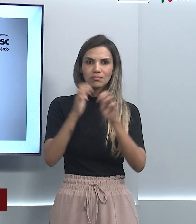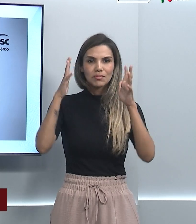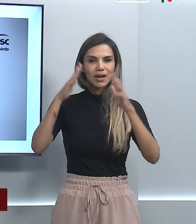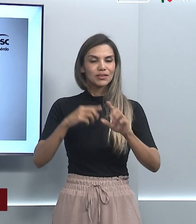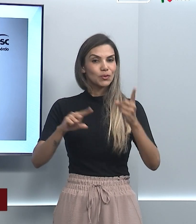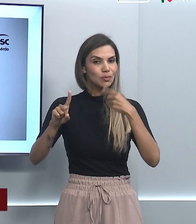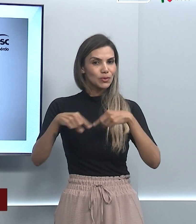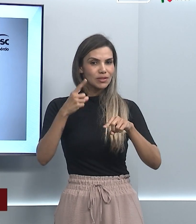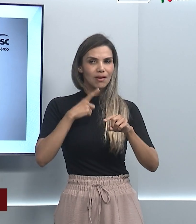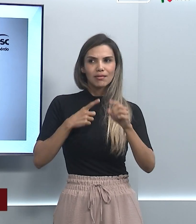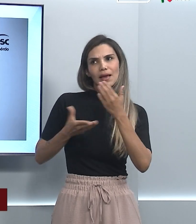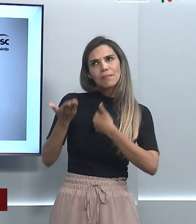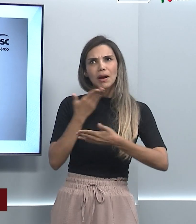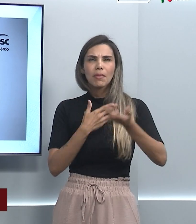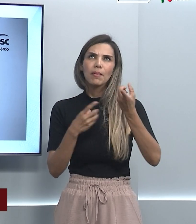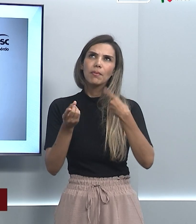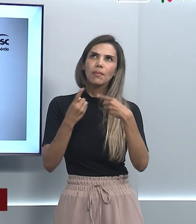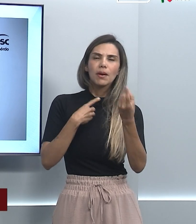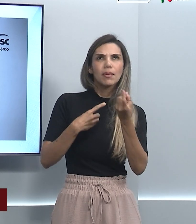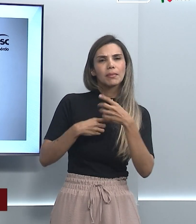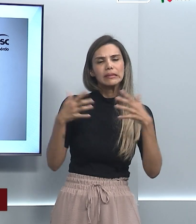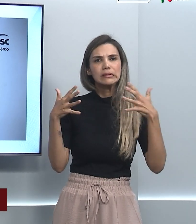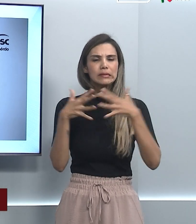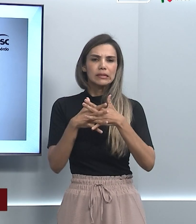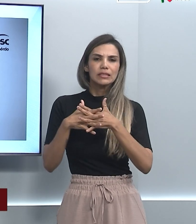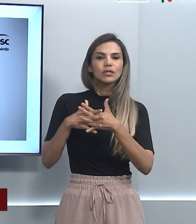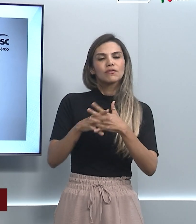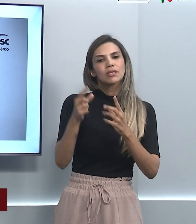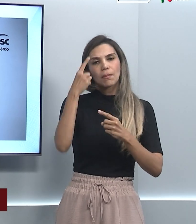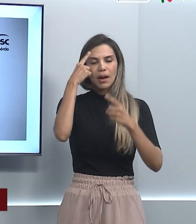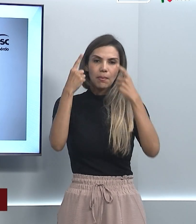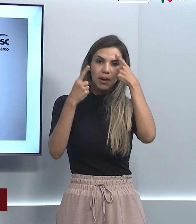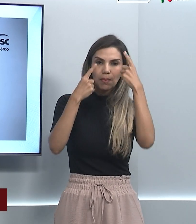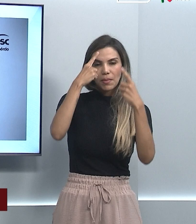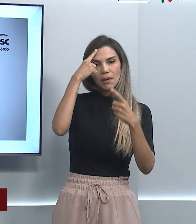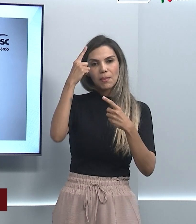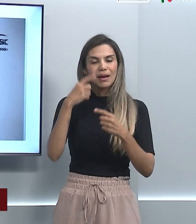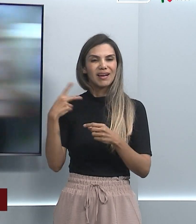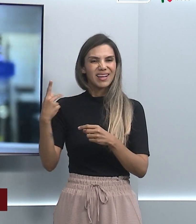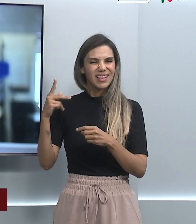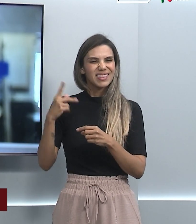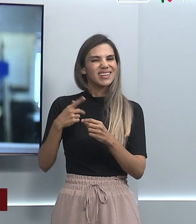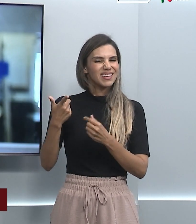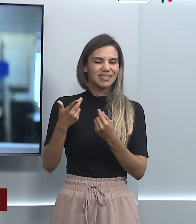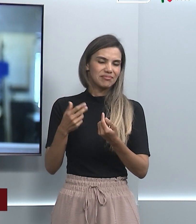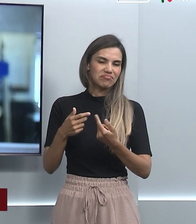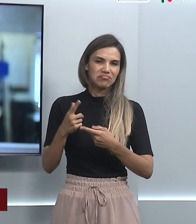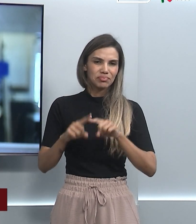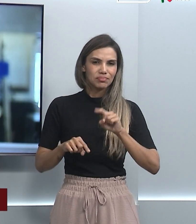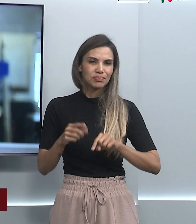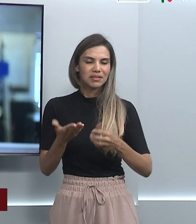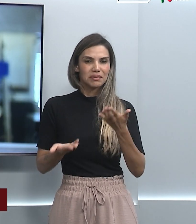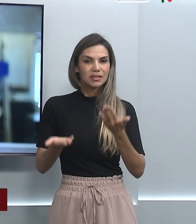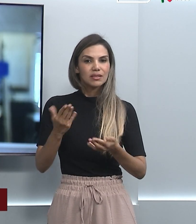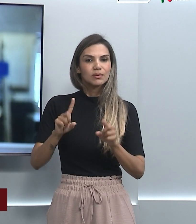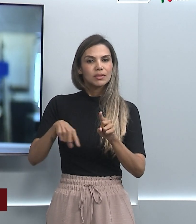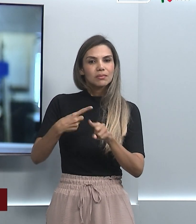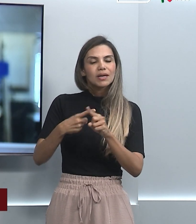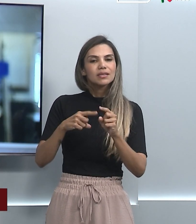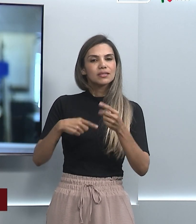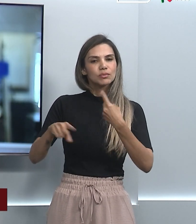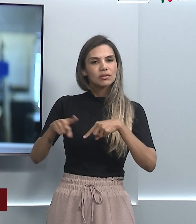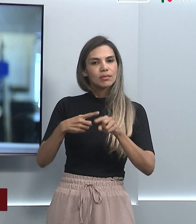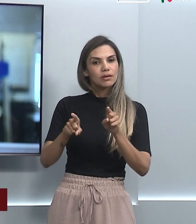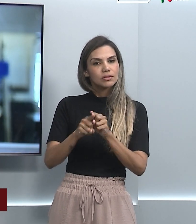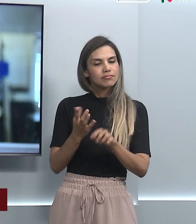introduz diálogos e conflitos, criando pequenas peças com seu aparelho de equilíbrio, musicalidade e habilidades